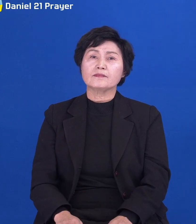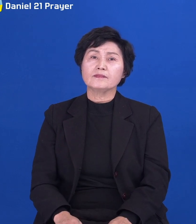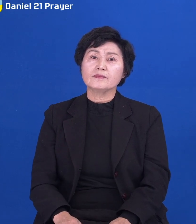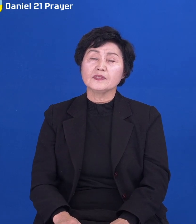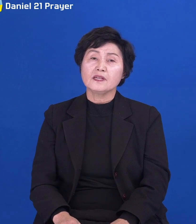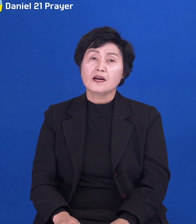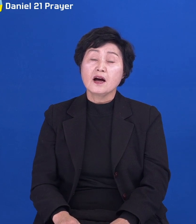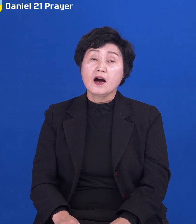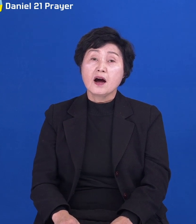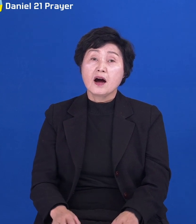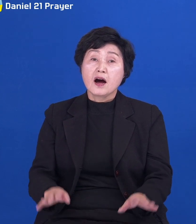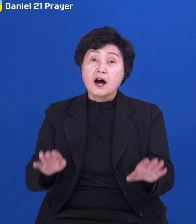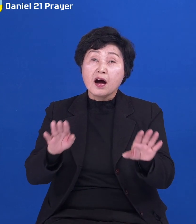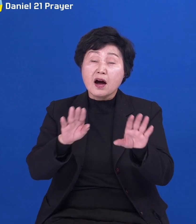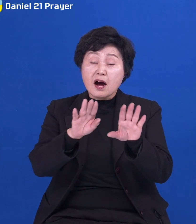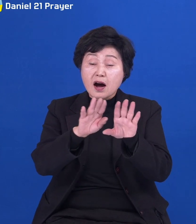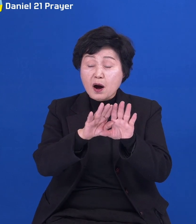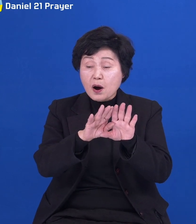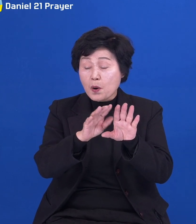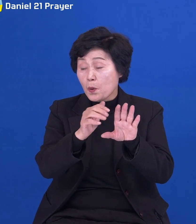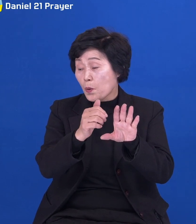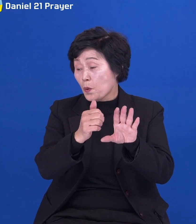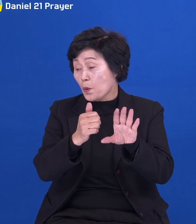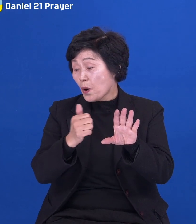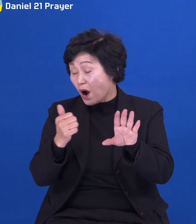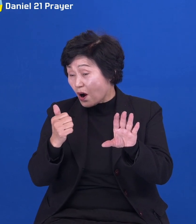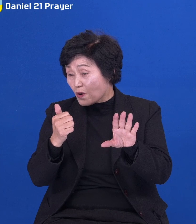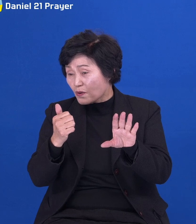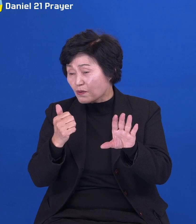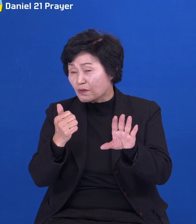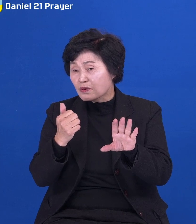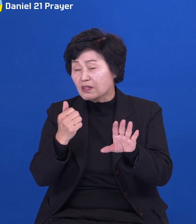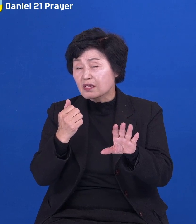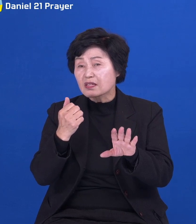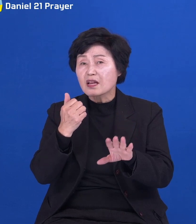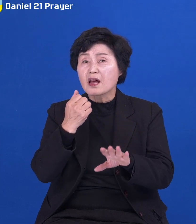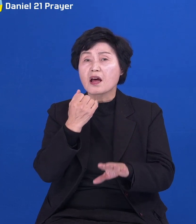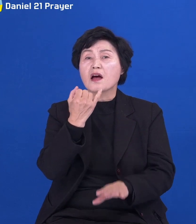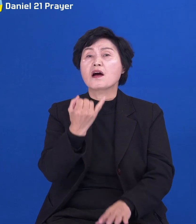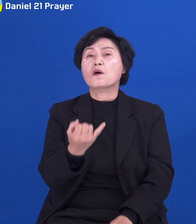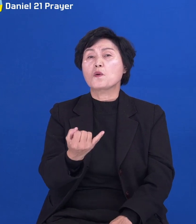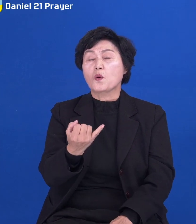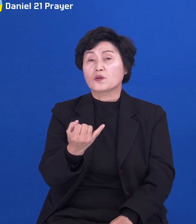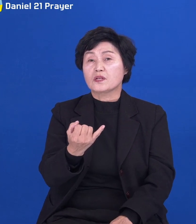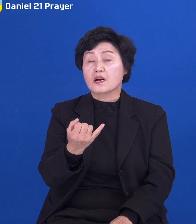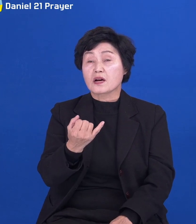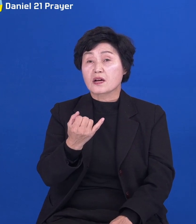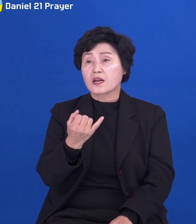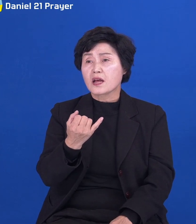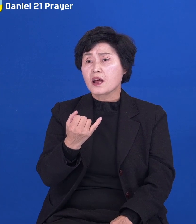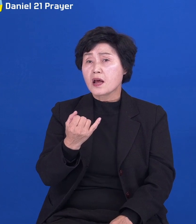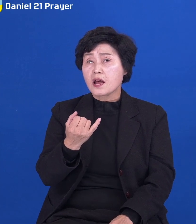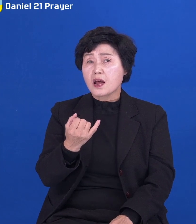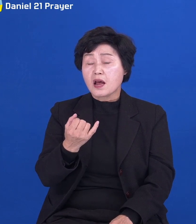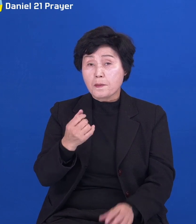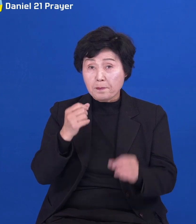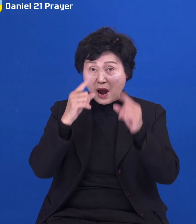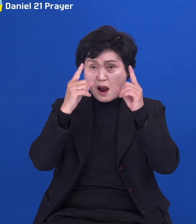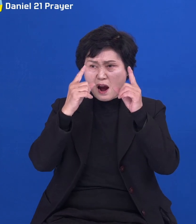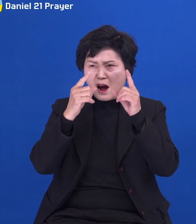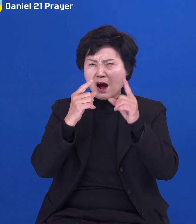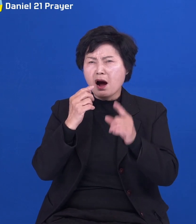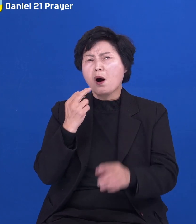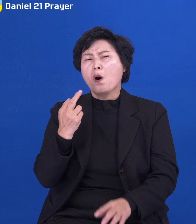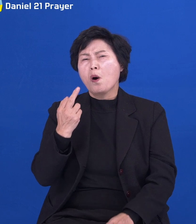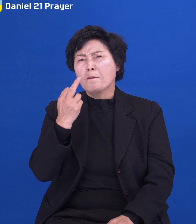문을 조용히 닫고 나오는데 저희 셋째 여동생이 이제 인기척을 듣고 깨어난 거예요. 깨어나서 저를 보고 오빠가 찾더라고요.